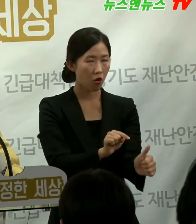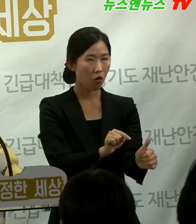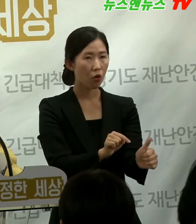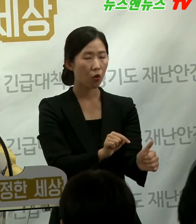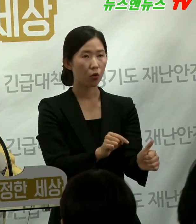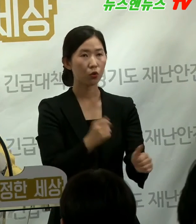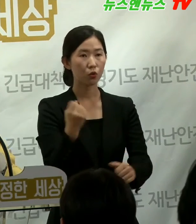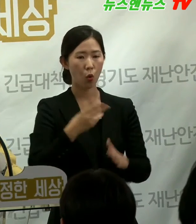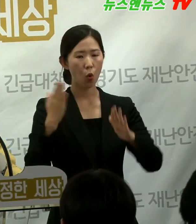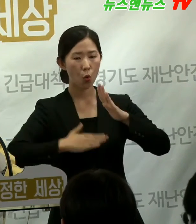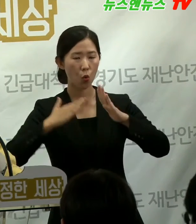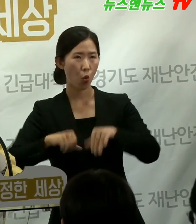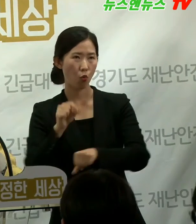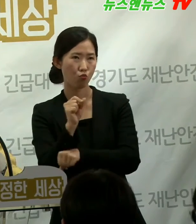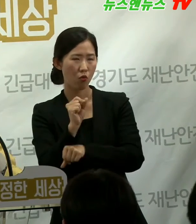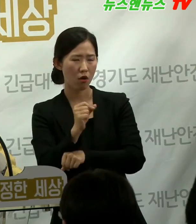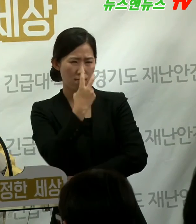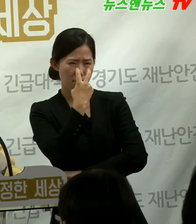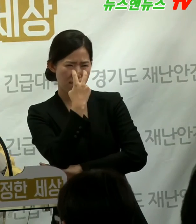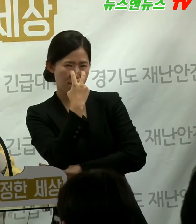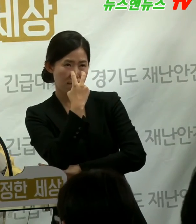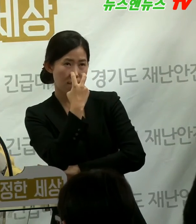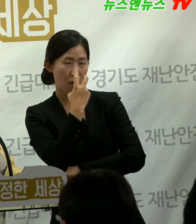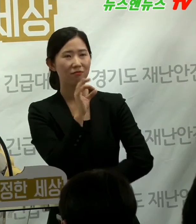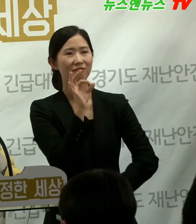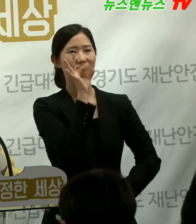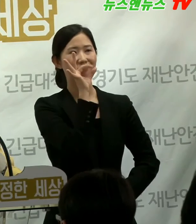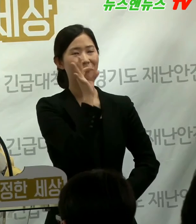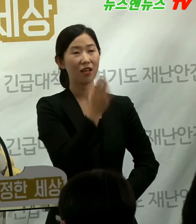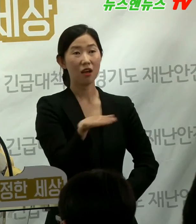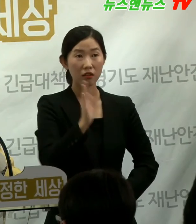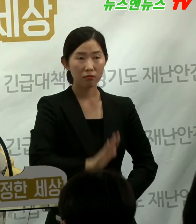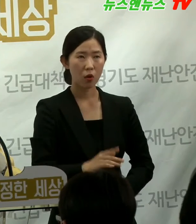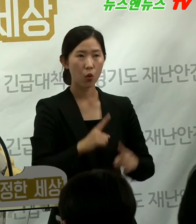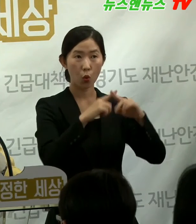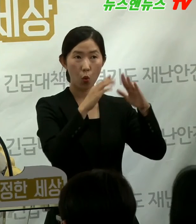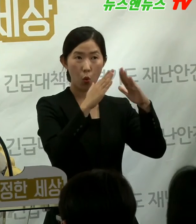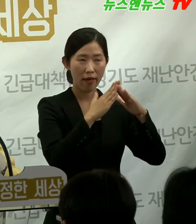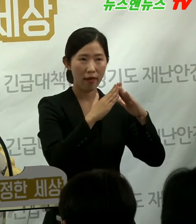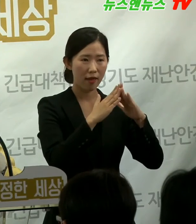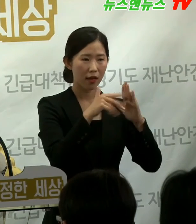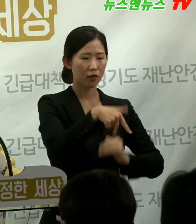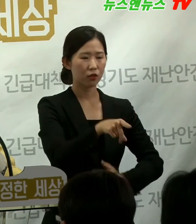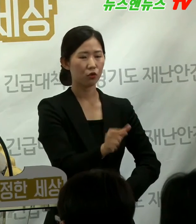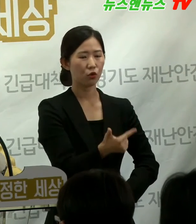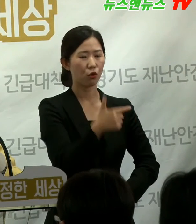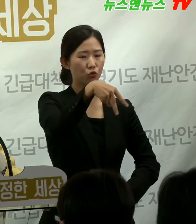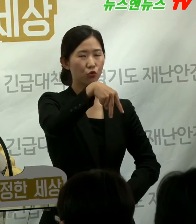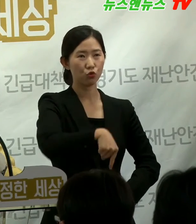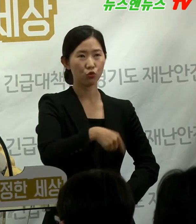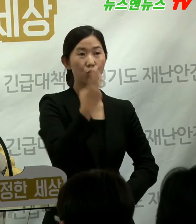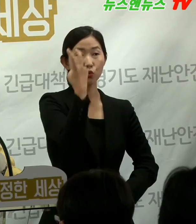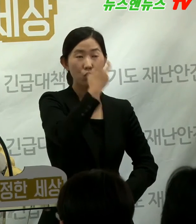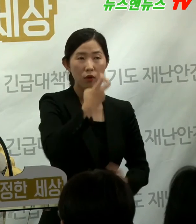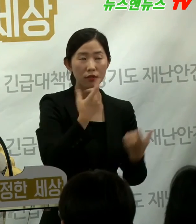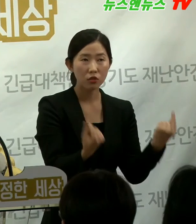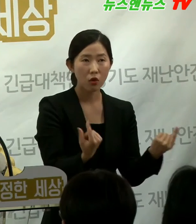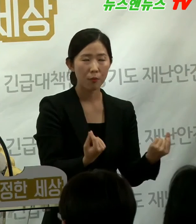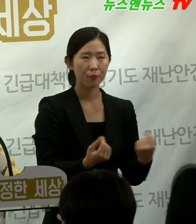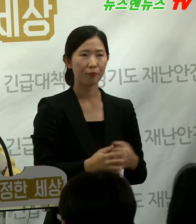공무원들이 사실 확률 지키고 있을 수는 없지만 우리가 교회 전수조사했듯이 공무원들이 선별을